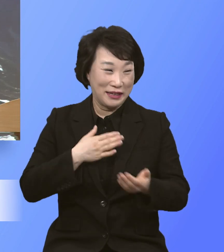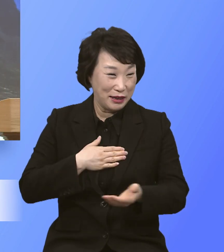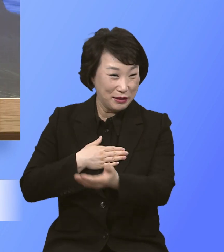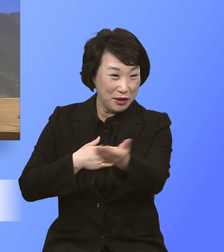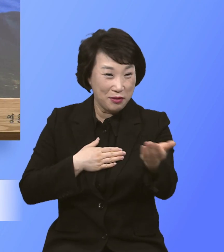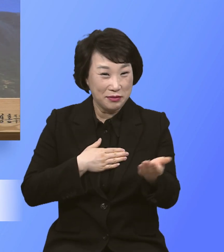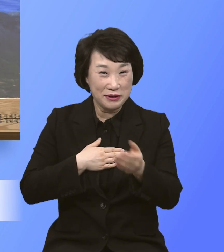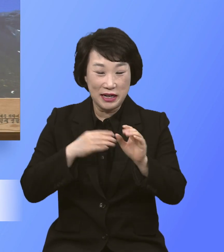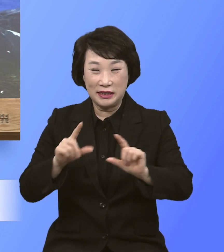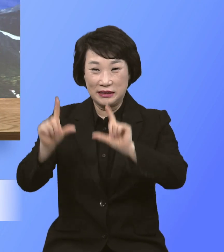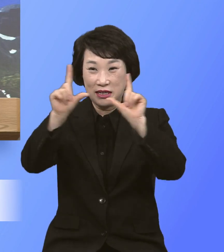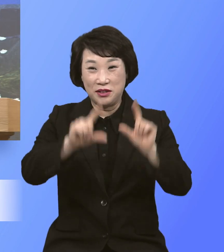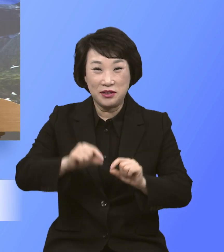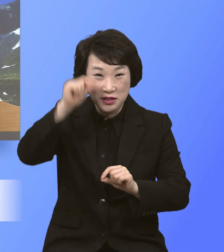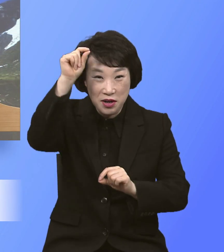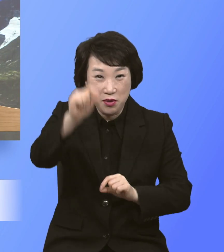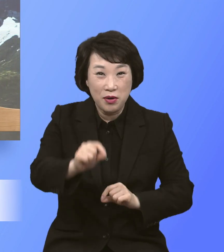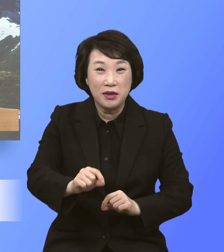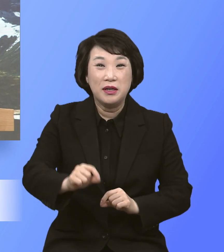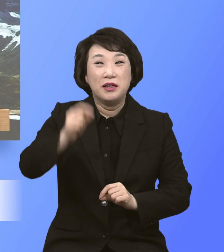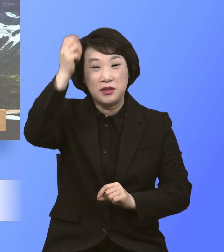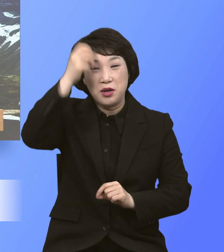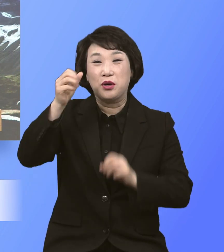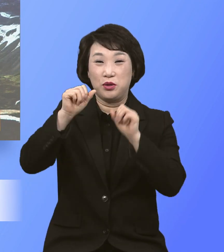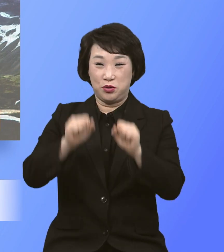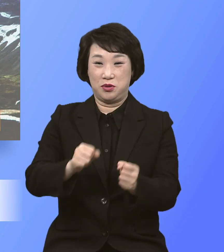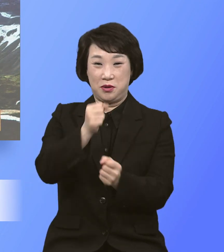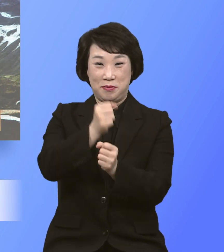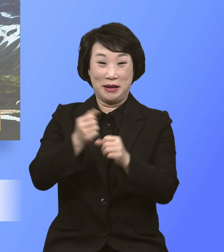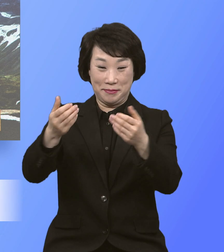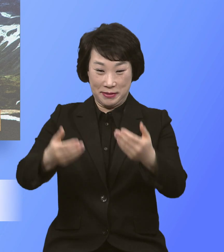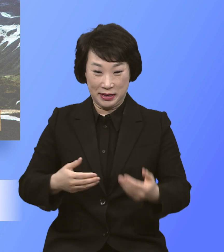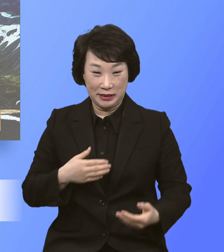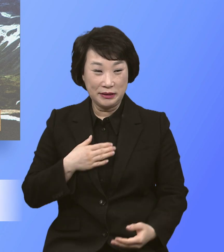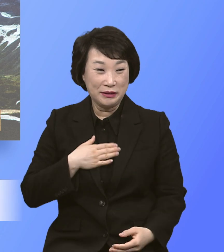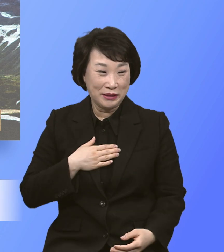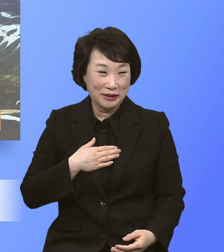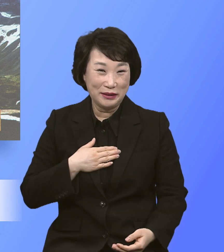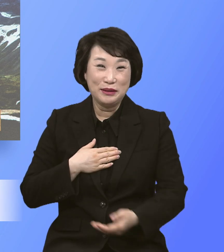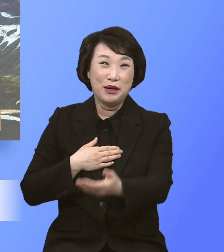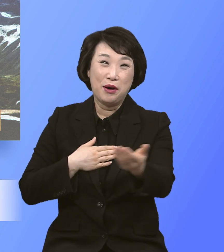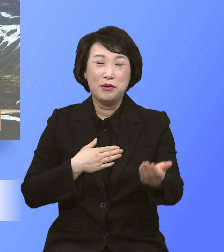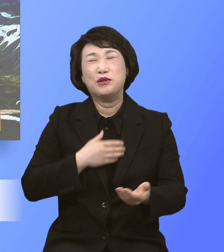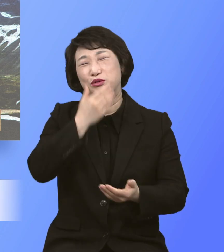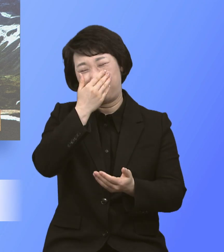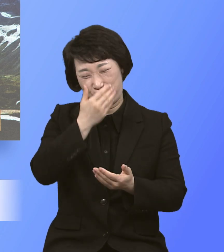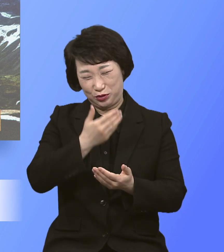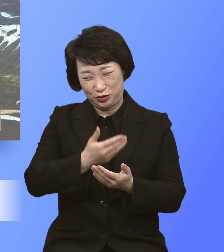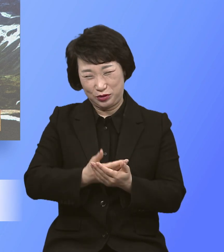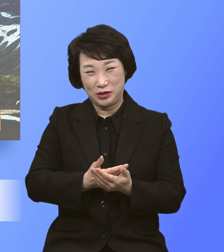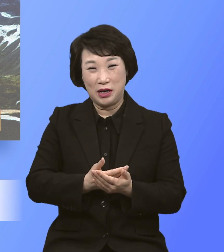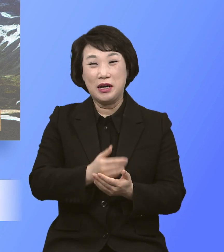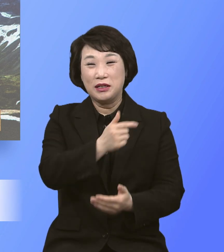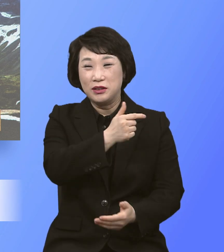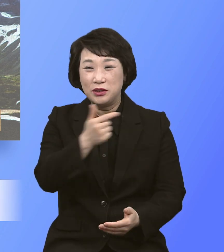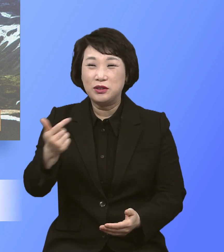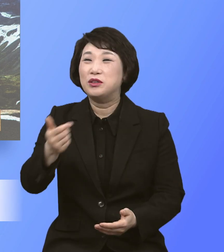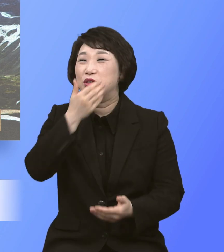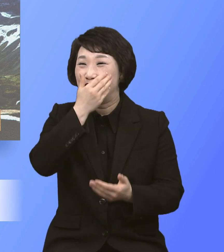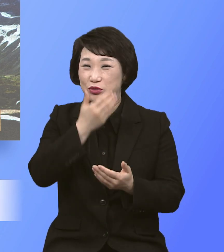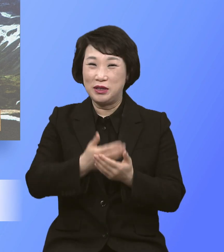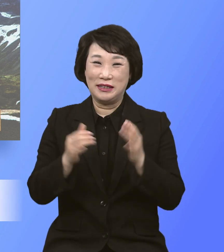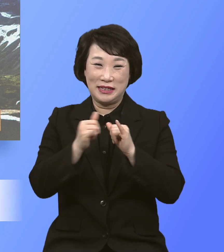여러분들은 영원히 사는 영적 존재로 만들었기 때문에 여러분은 아주 소중하고 큰